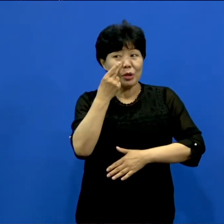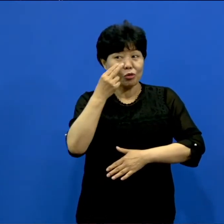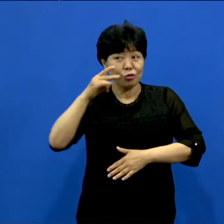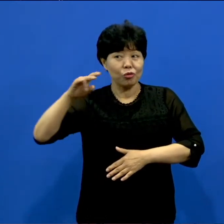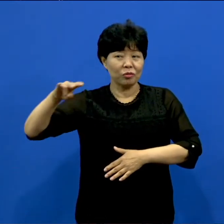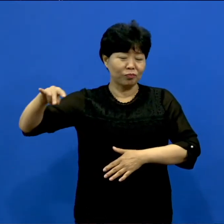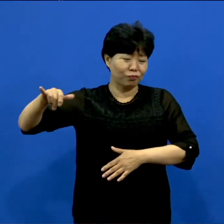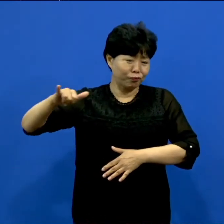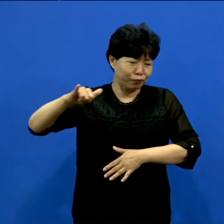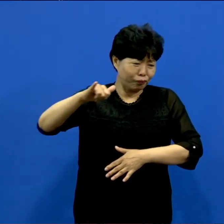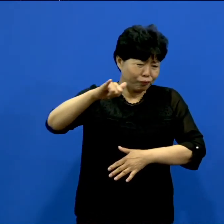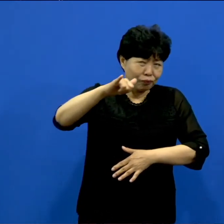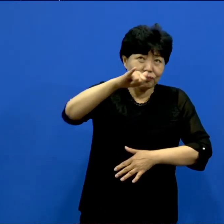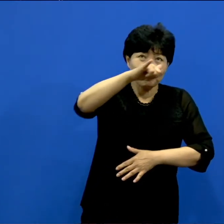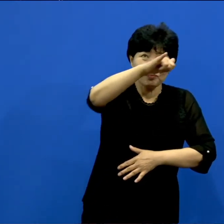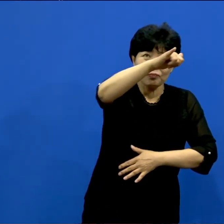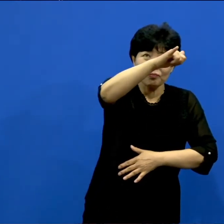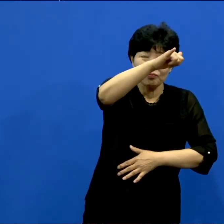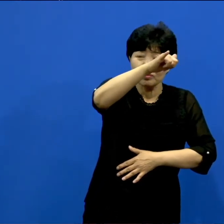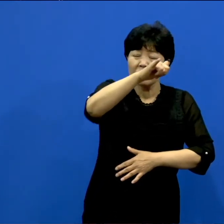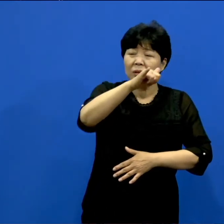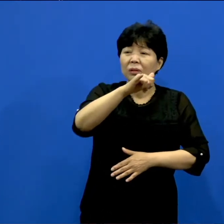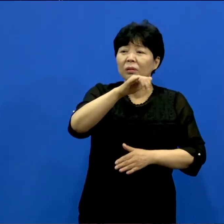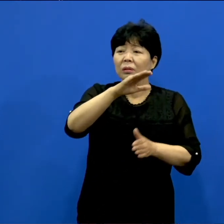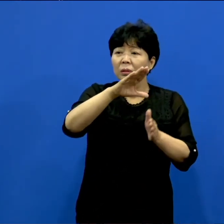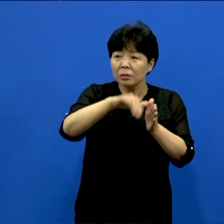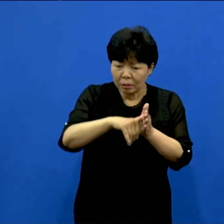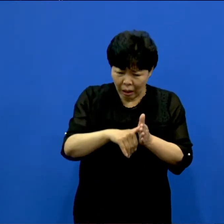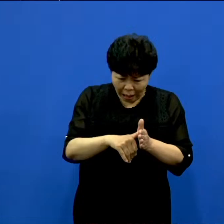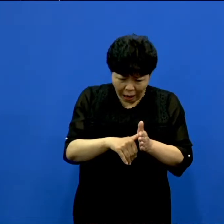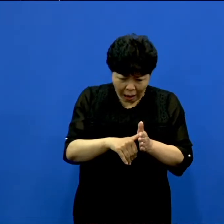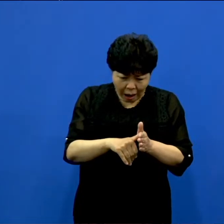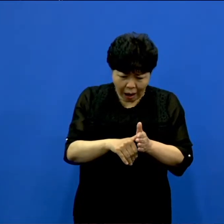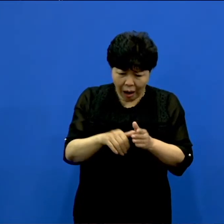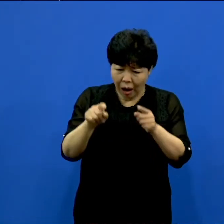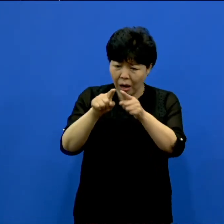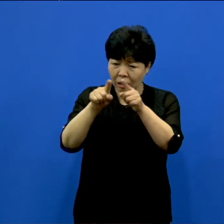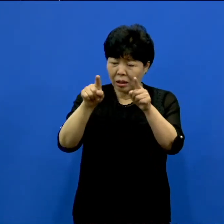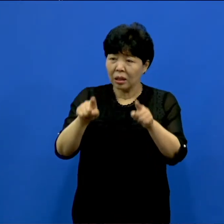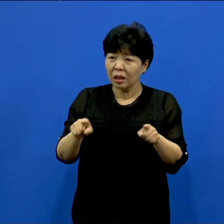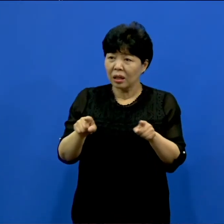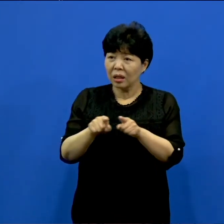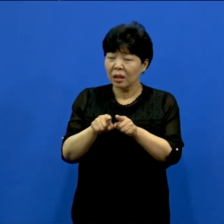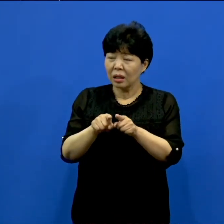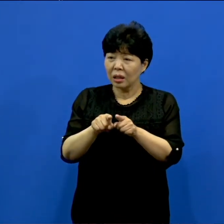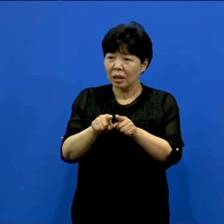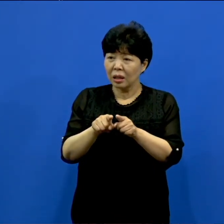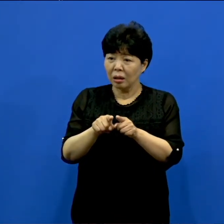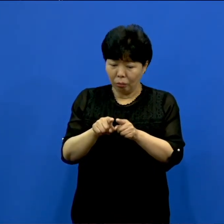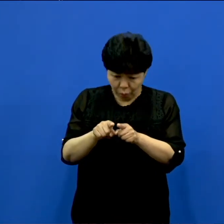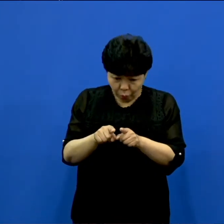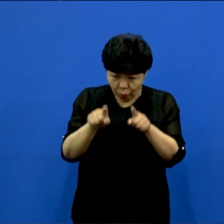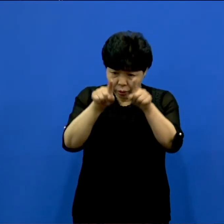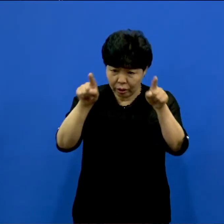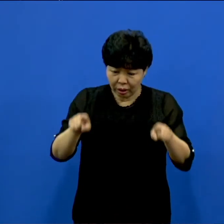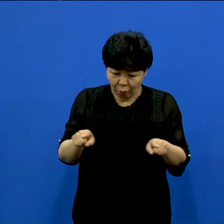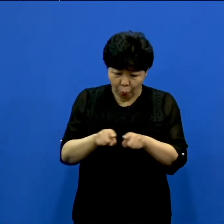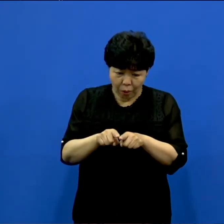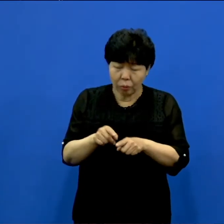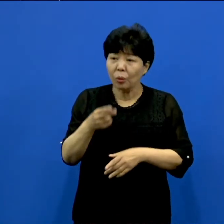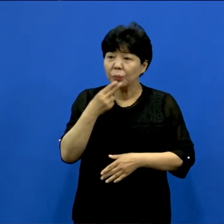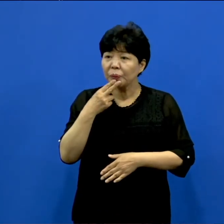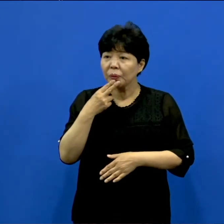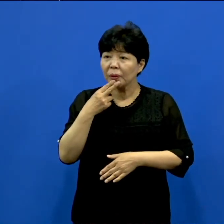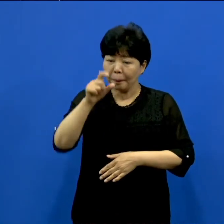딱 공항으로 떠가는 직전에 여권이 안 보이는 거예요. 하나 있는데 옛날 여권이 딱 눈에